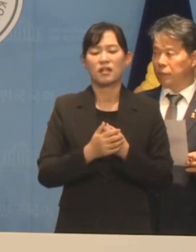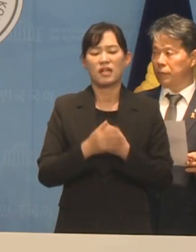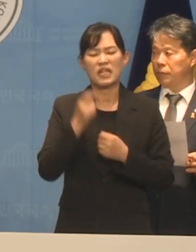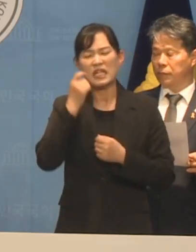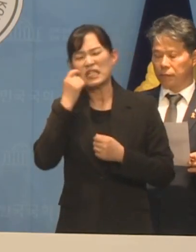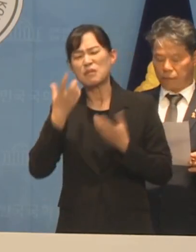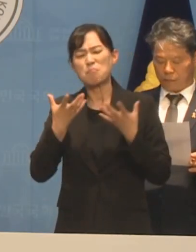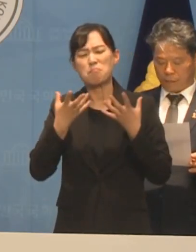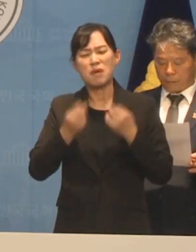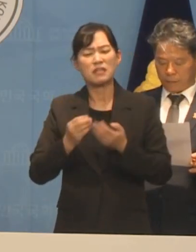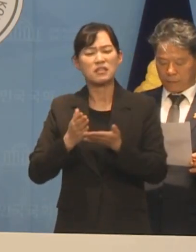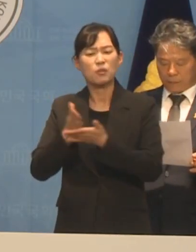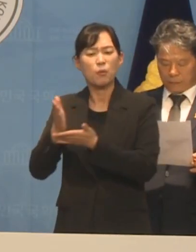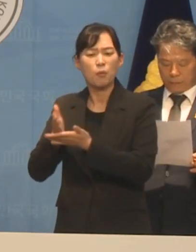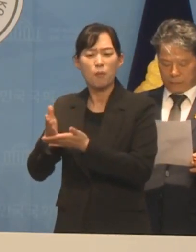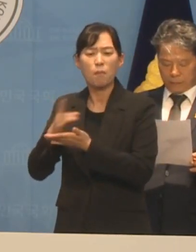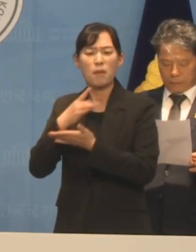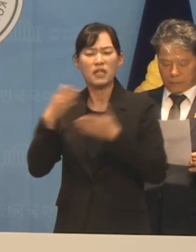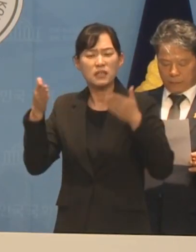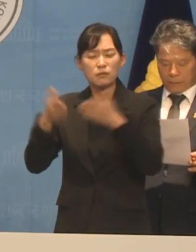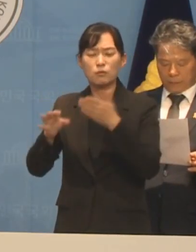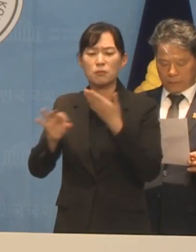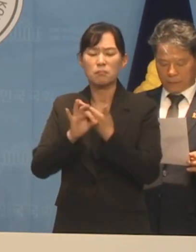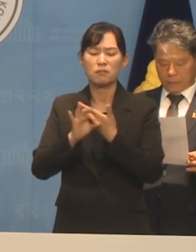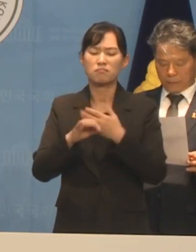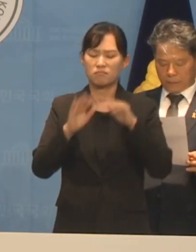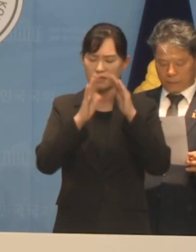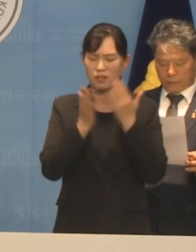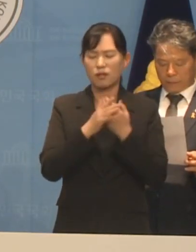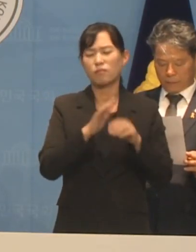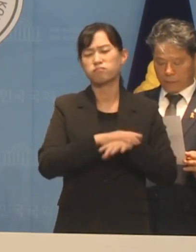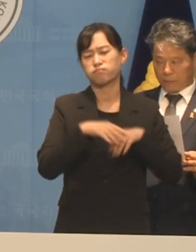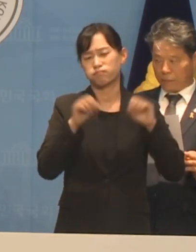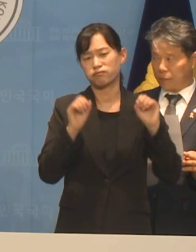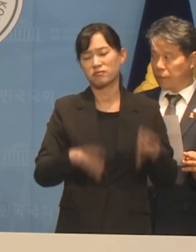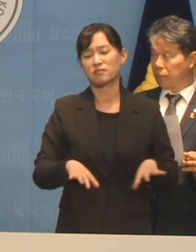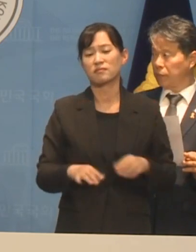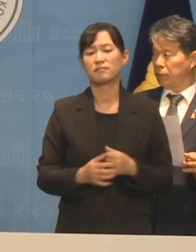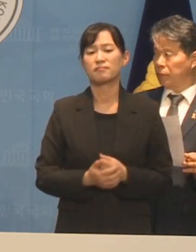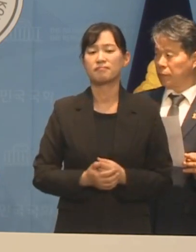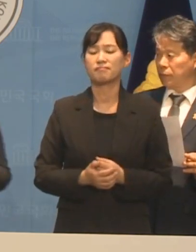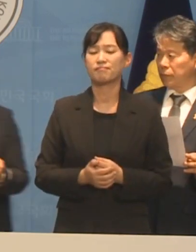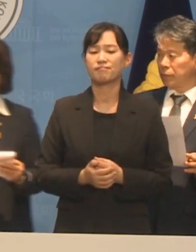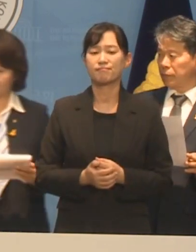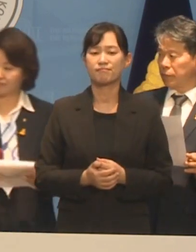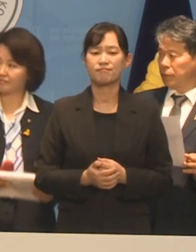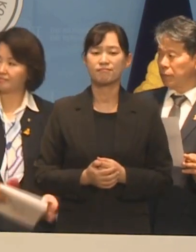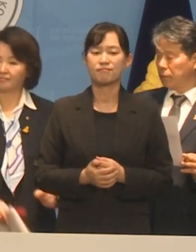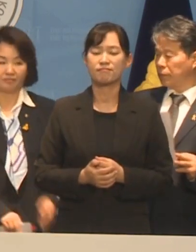소위 인기과에 집중된다면 헛다리만 짚는 꼴이 됩니다.